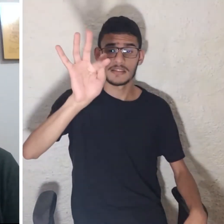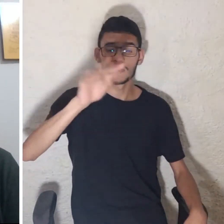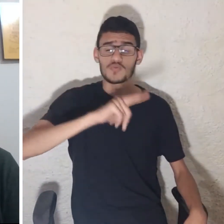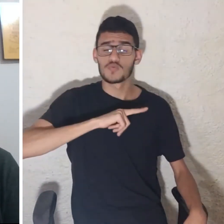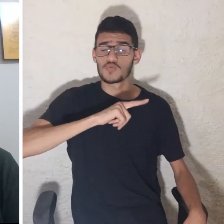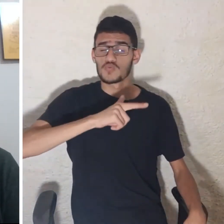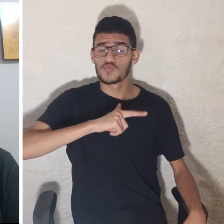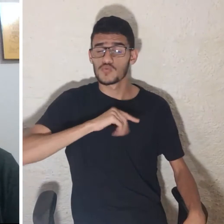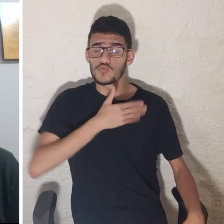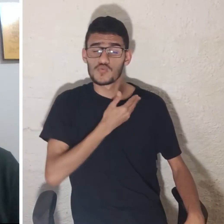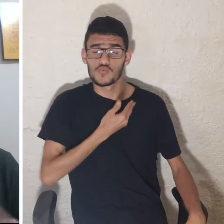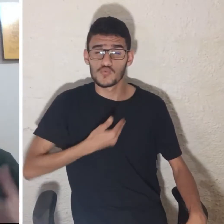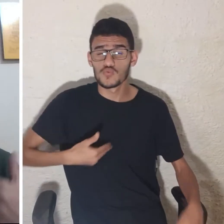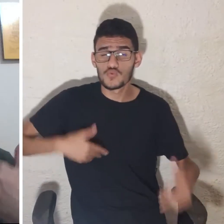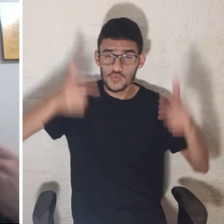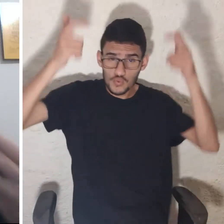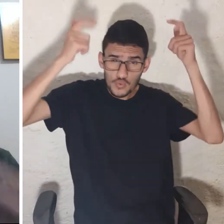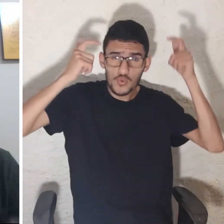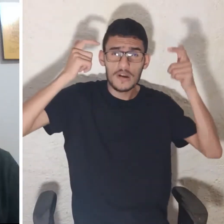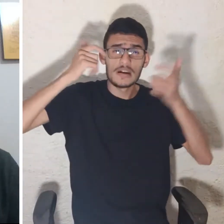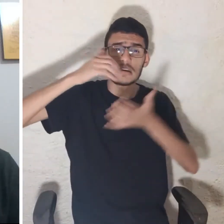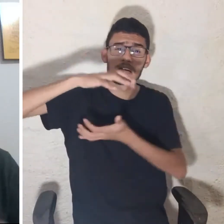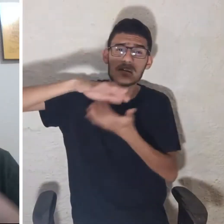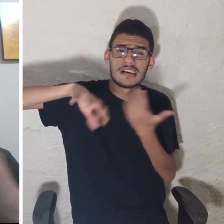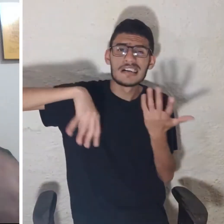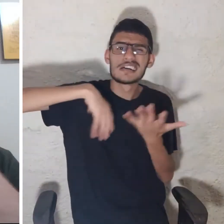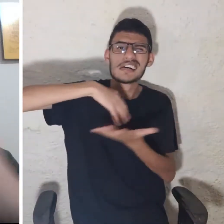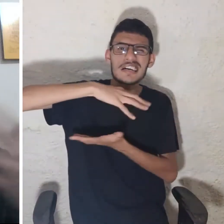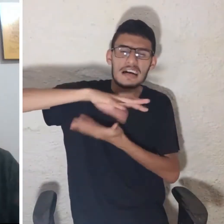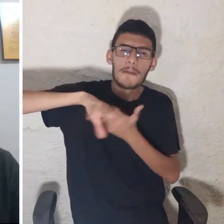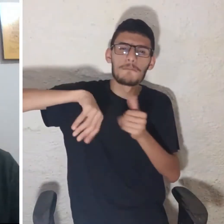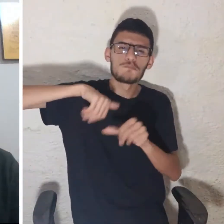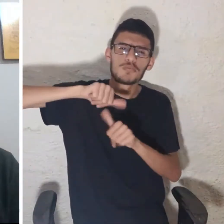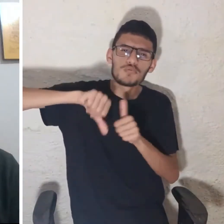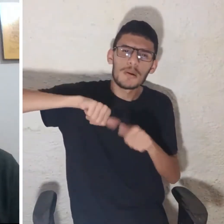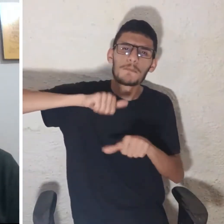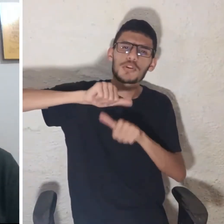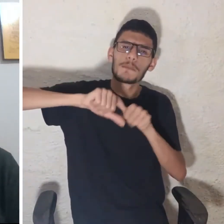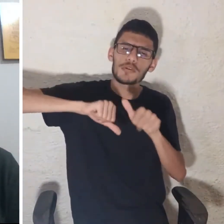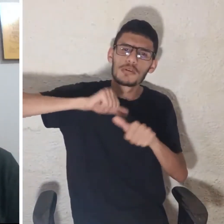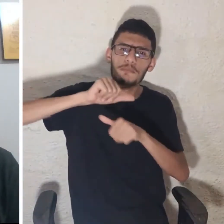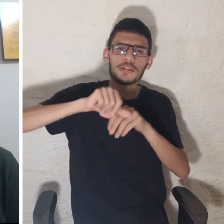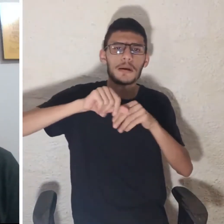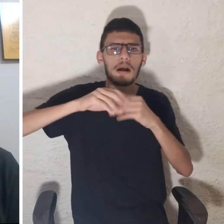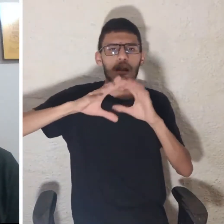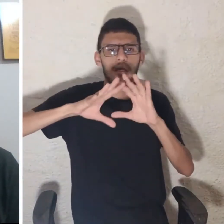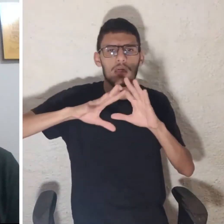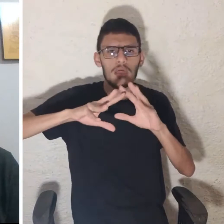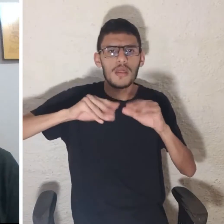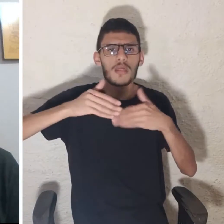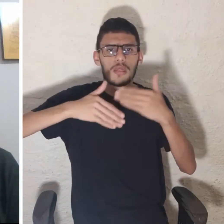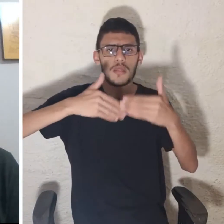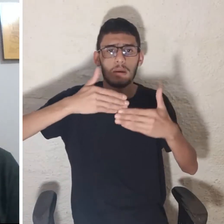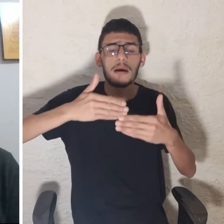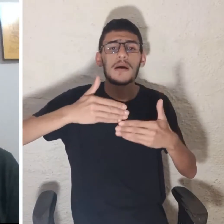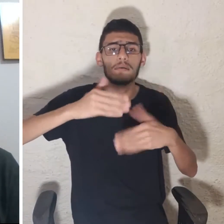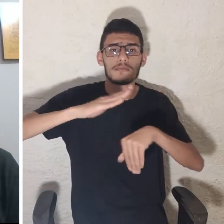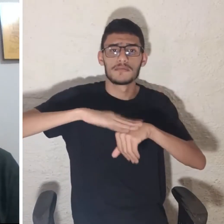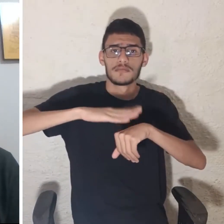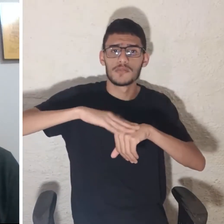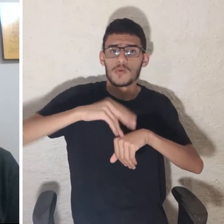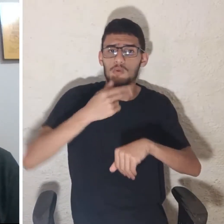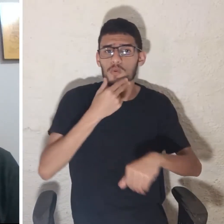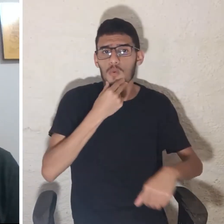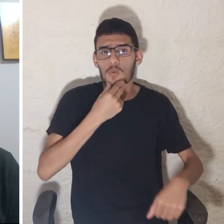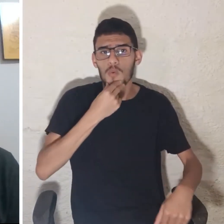país que era governado, estava saindo de uma revolução, né, de várias transformações aí, e passou a ser governada a França